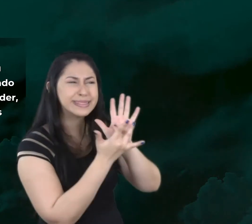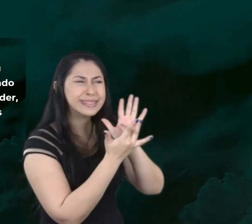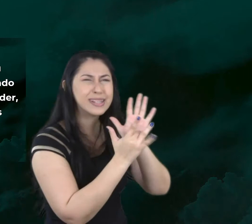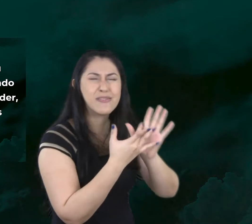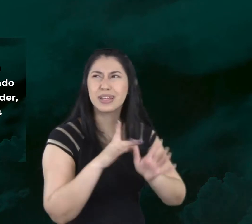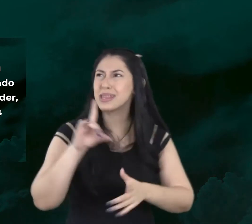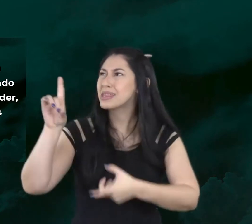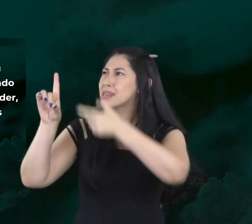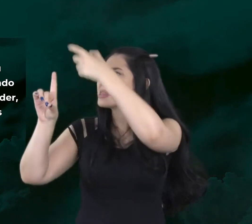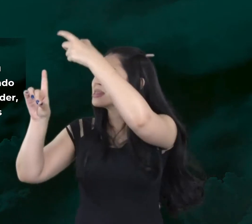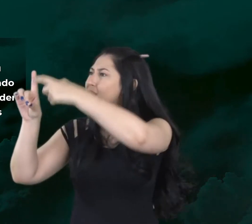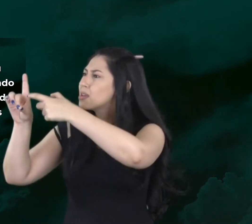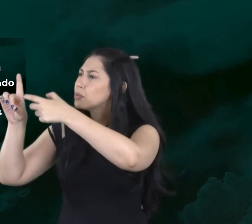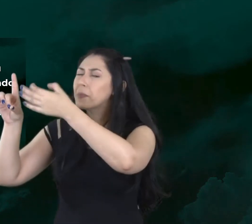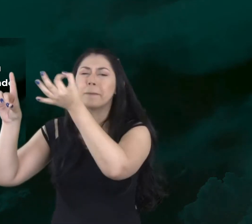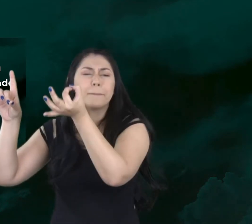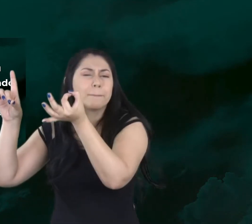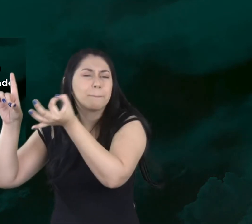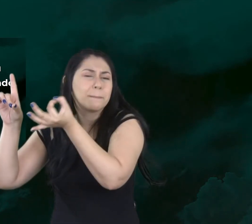seu ser,